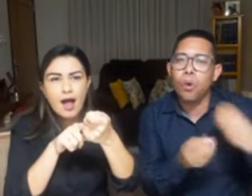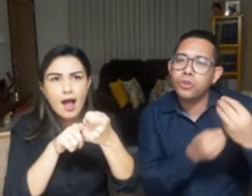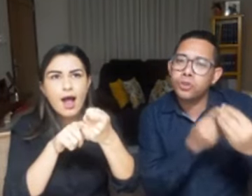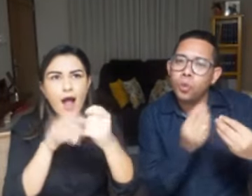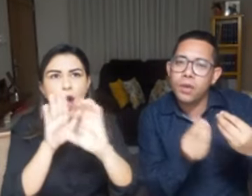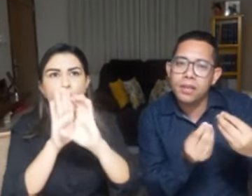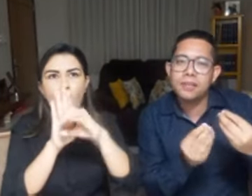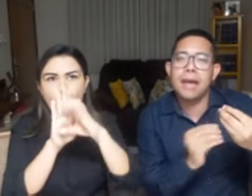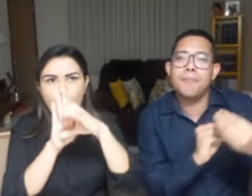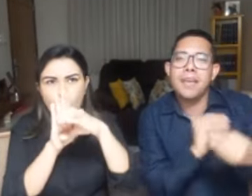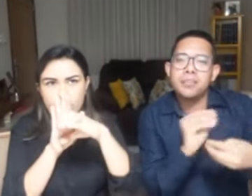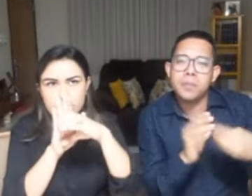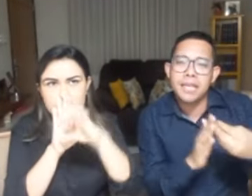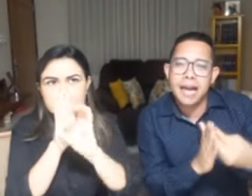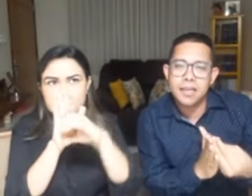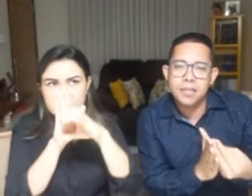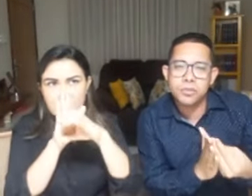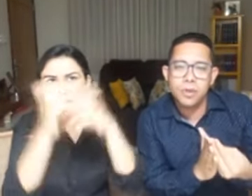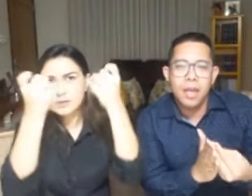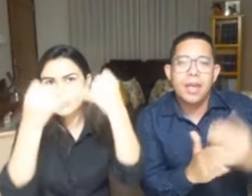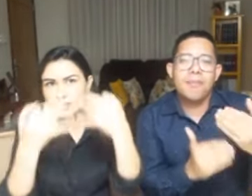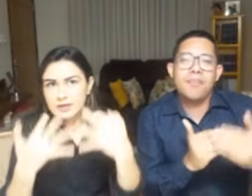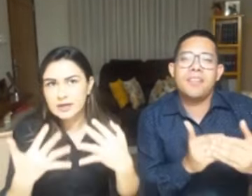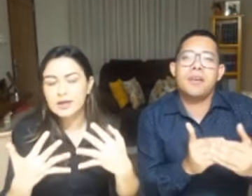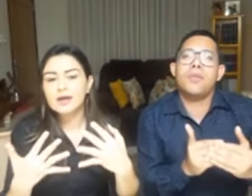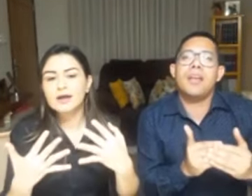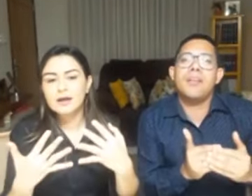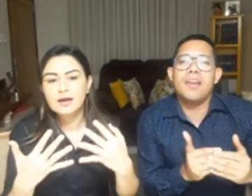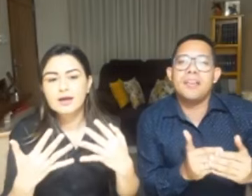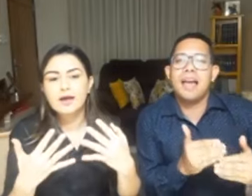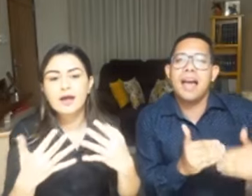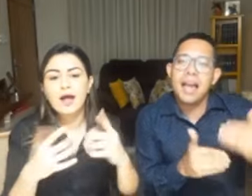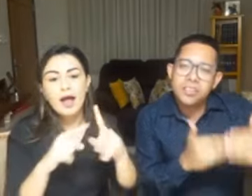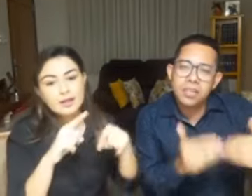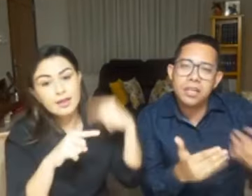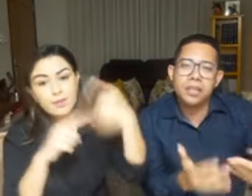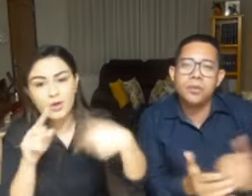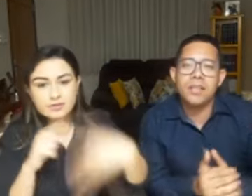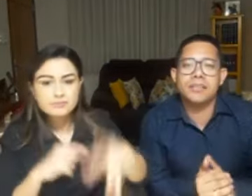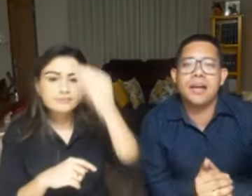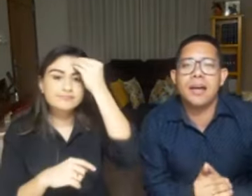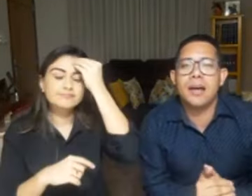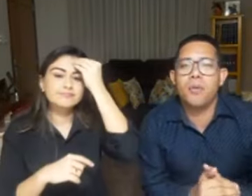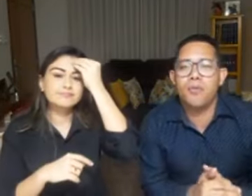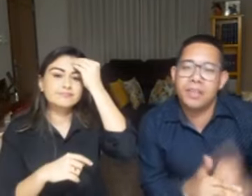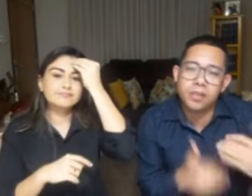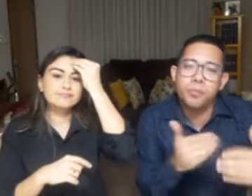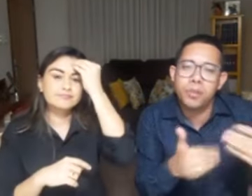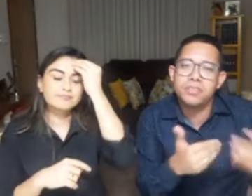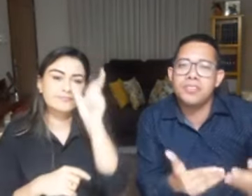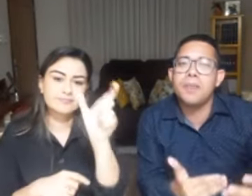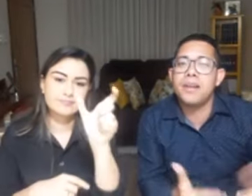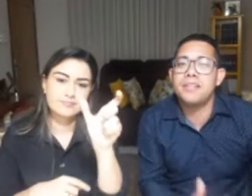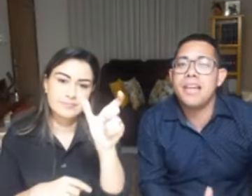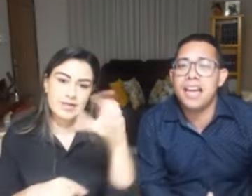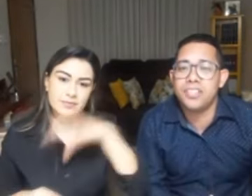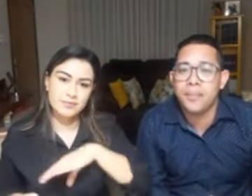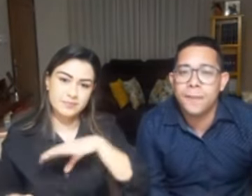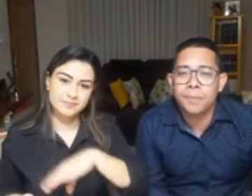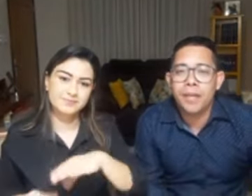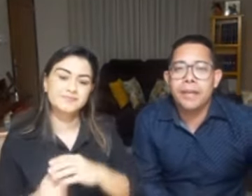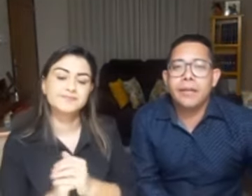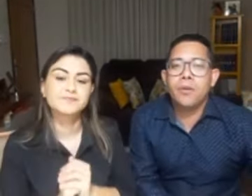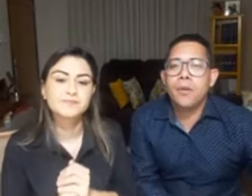conceito, construir, saber explicar isso, vai fazer com que ele venha estar adquirindo fazendo o processo de